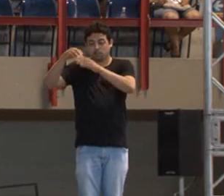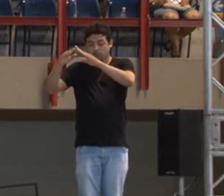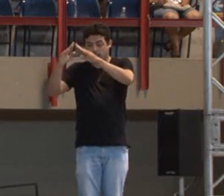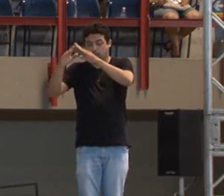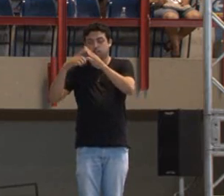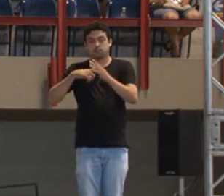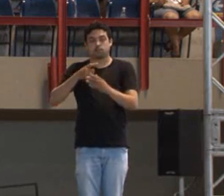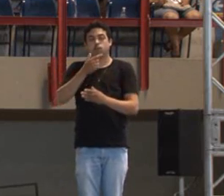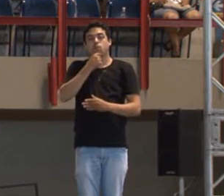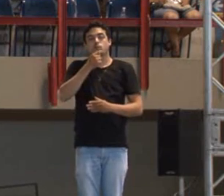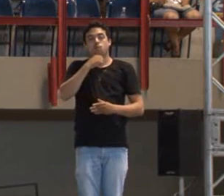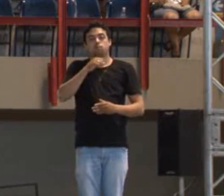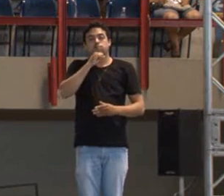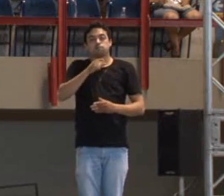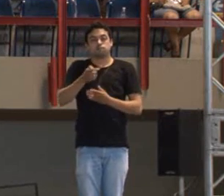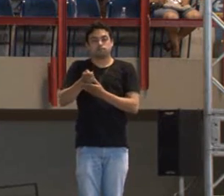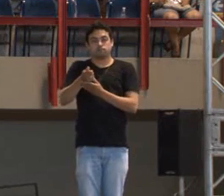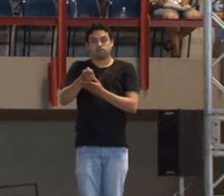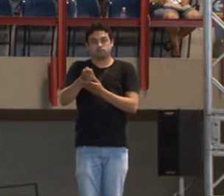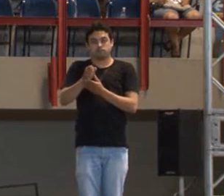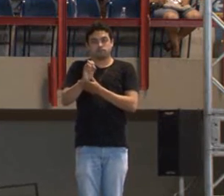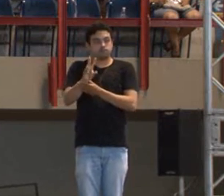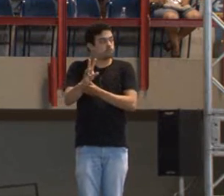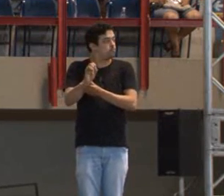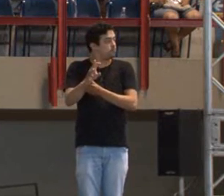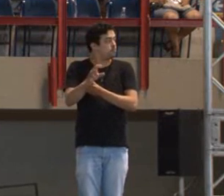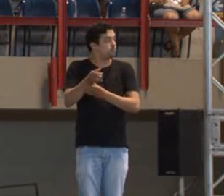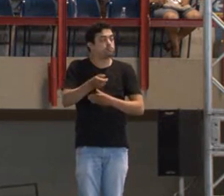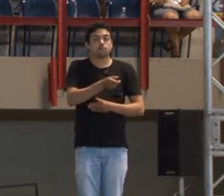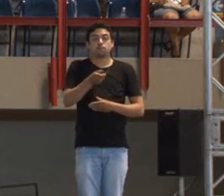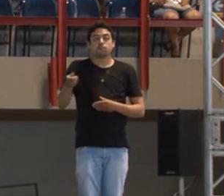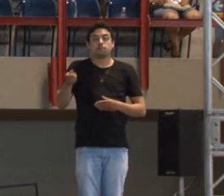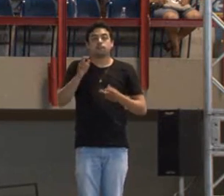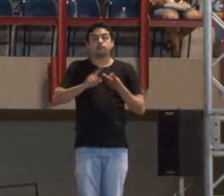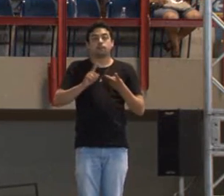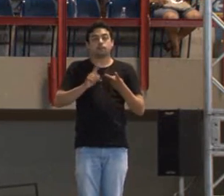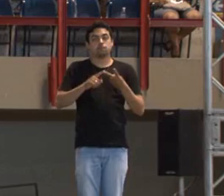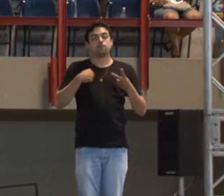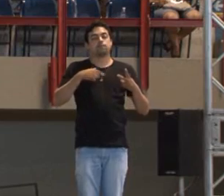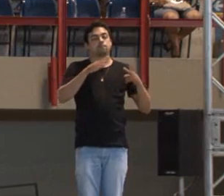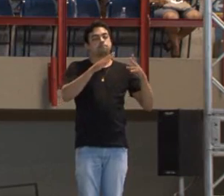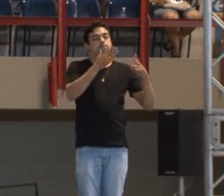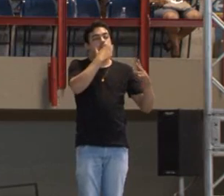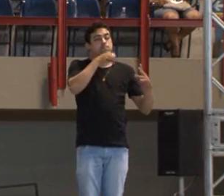pai é um desses caras prevenidos. Tanto que lá em casa ele pega muita